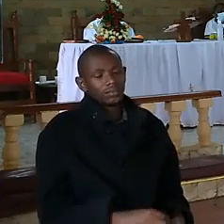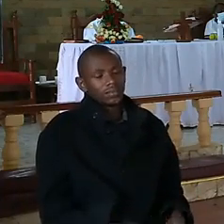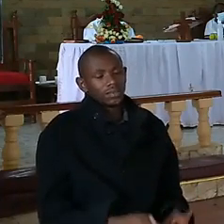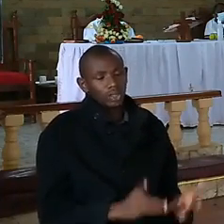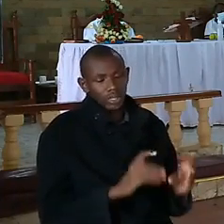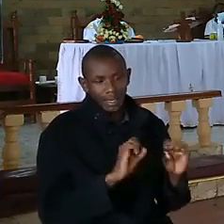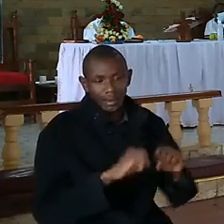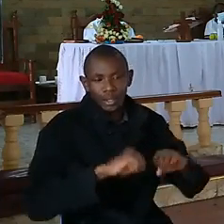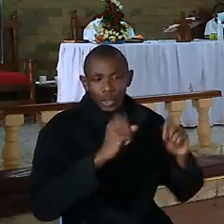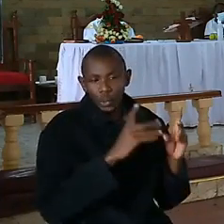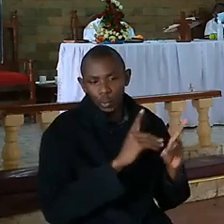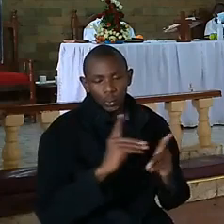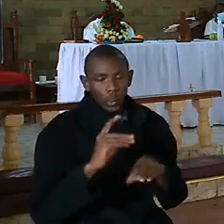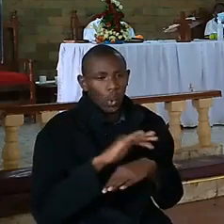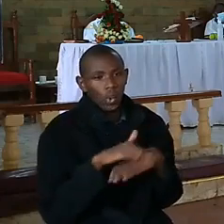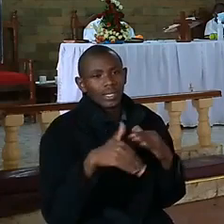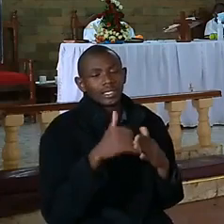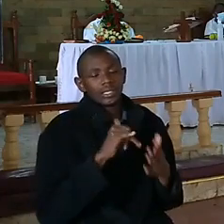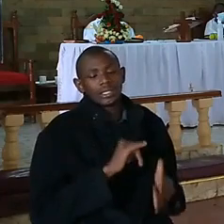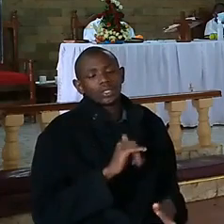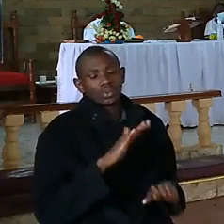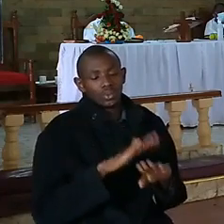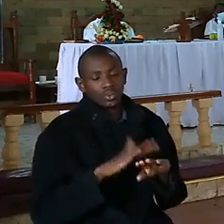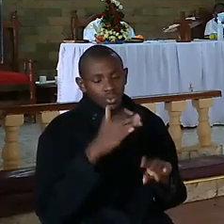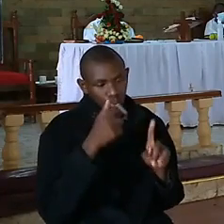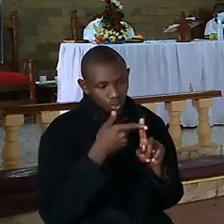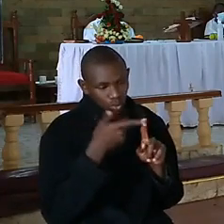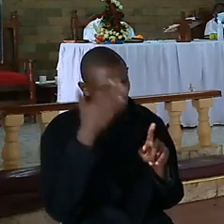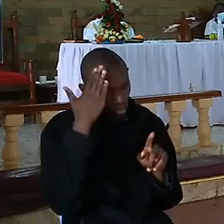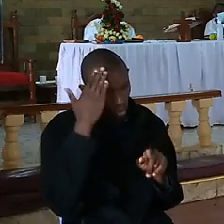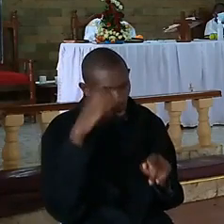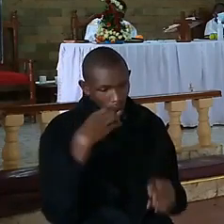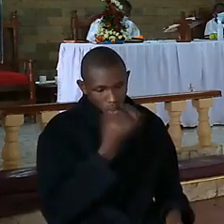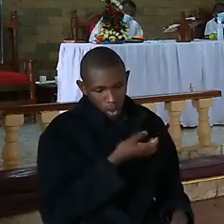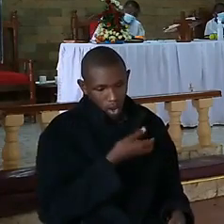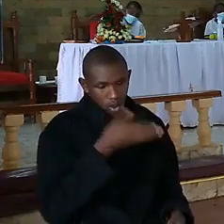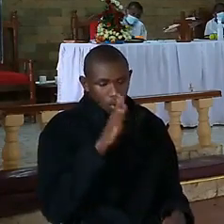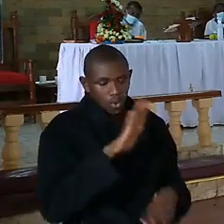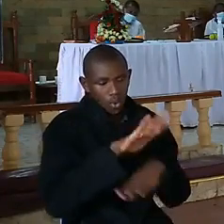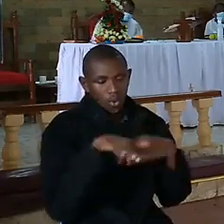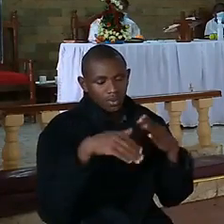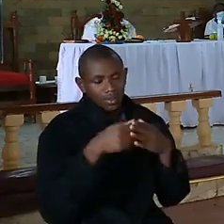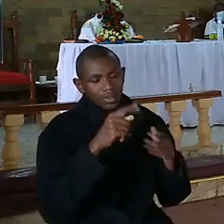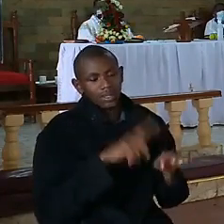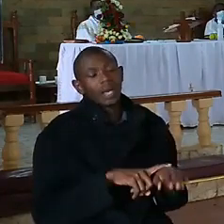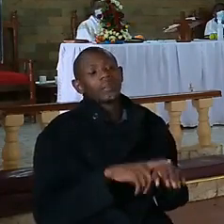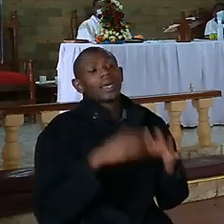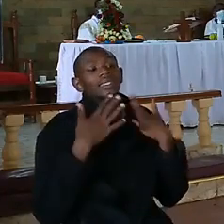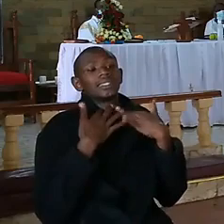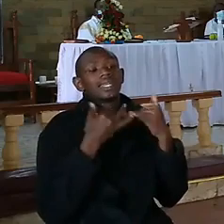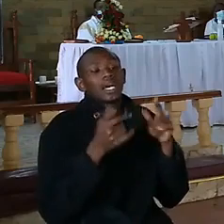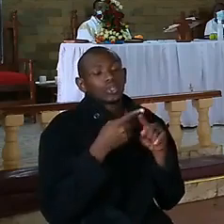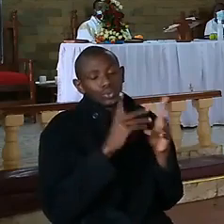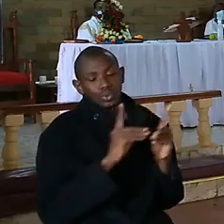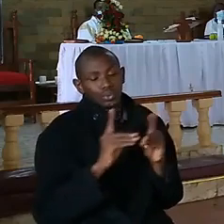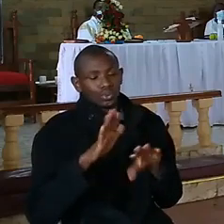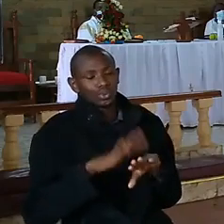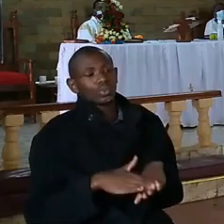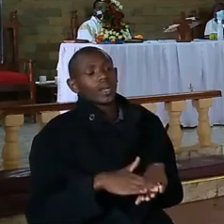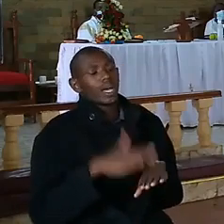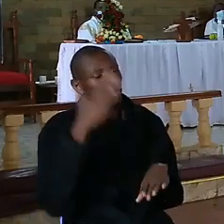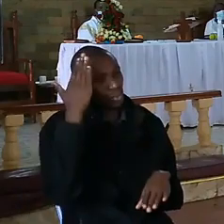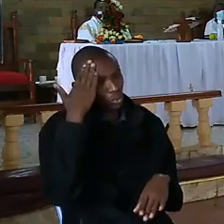tũkinyanĩre mũtũrĩre-inĩ nĩ wega kũmenya atĩ Ngai witũ akoragwo ho hingo ciothe na eriragĩria gũtuĩka wega na nĩ